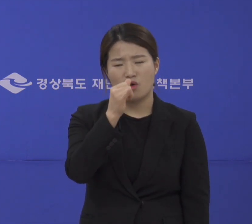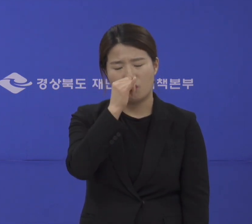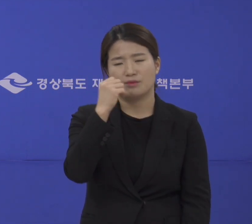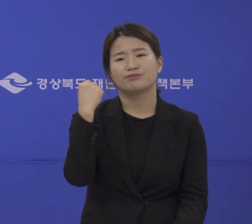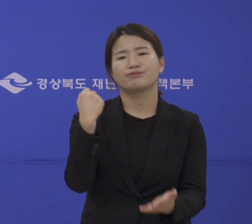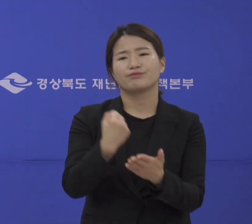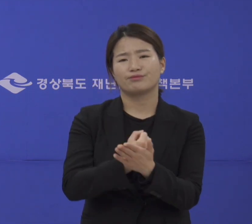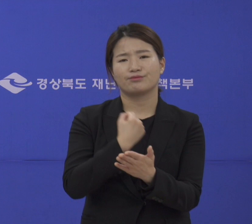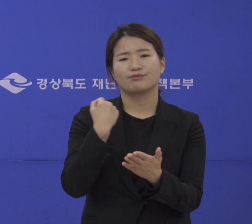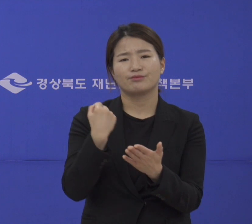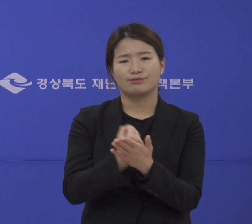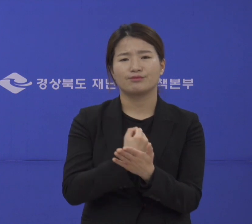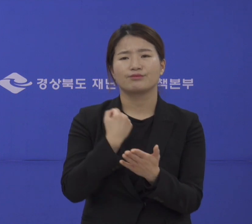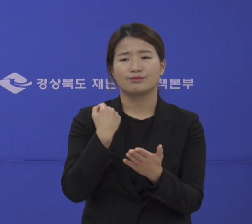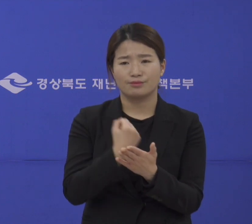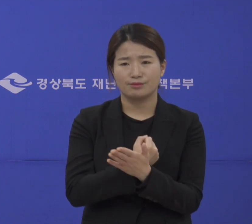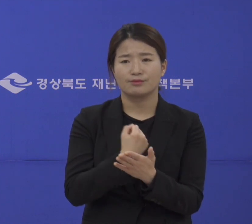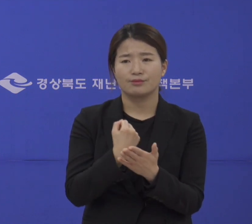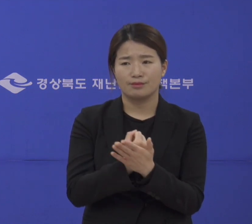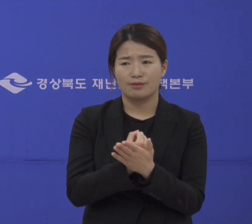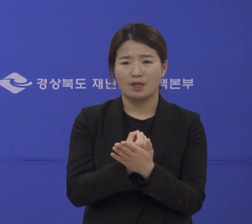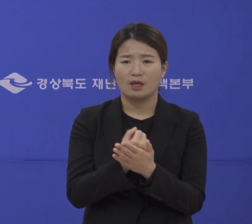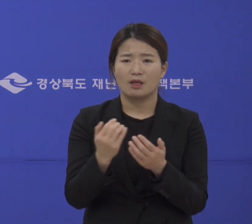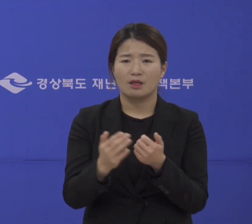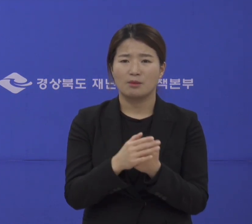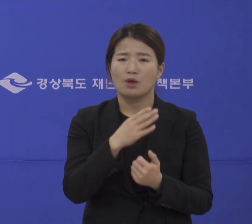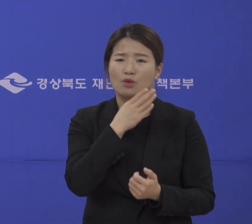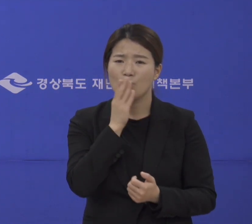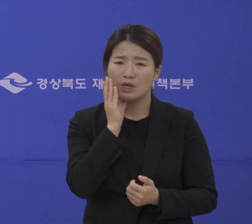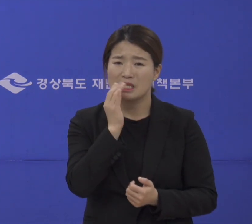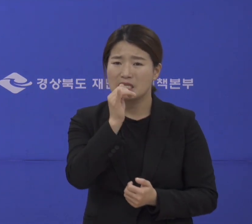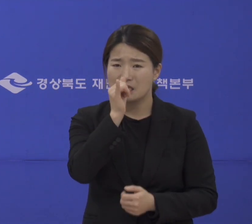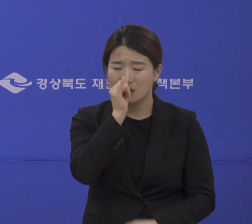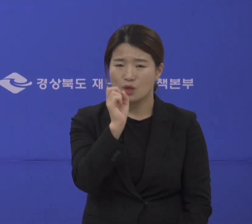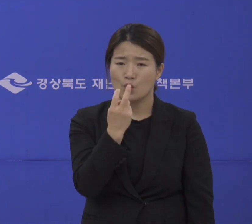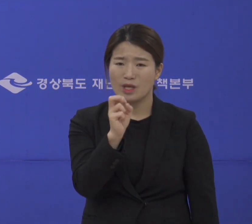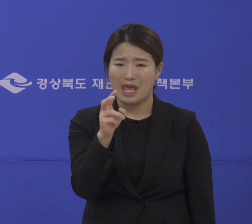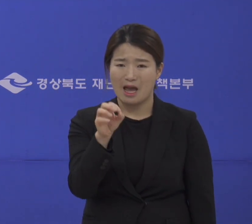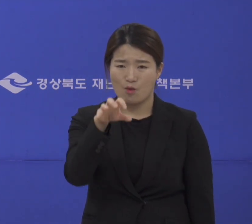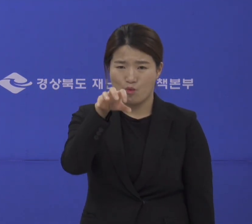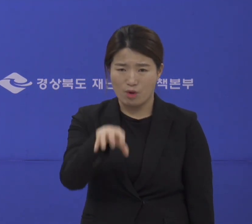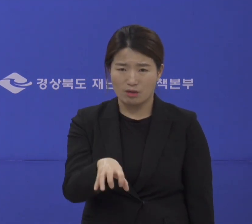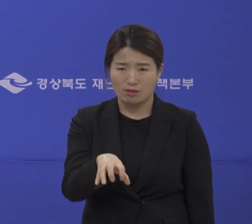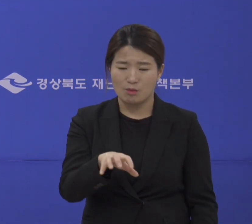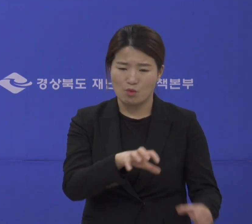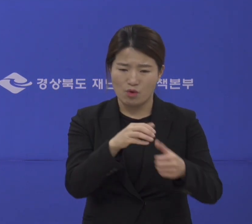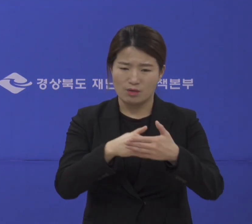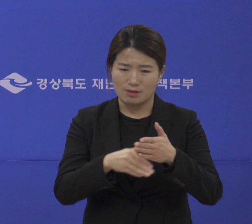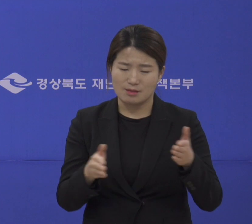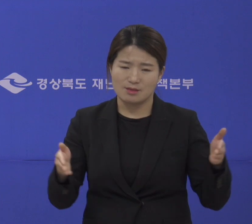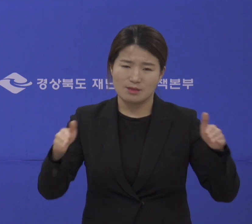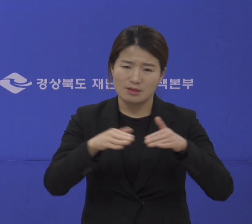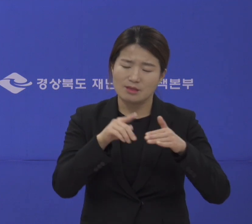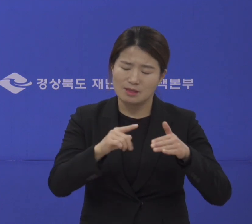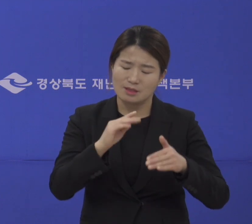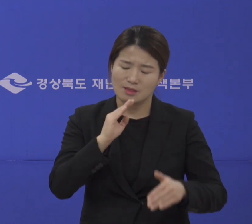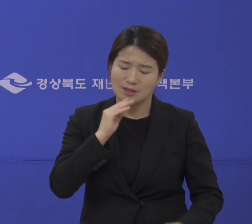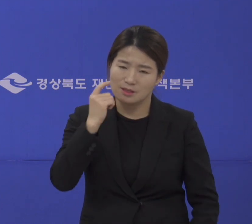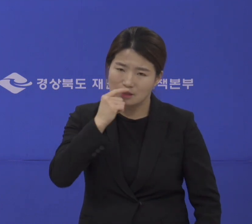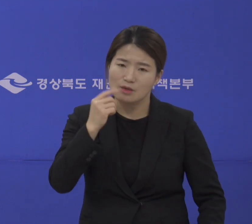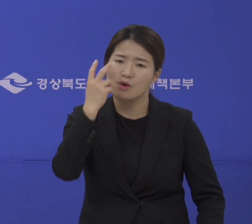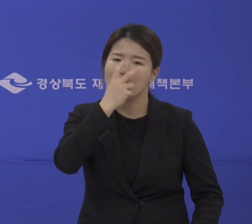그래서 요양 어른들 모실 요양 시설에 대해서는 철저히 관리를 해야 된다 이 생각이 듭니다.